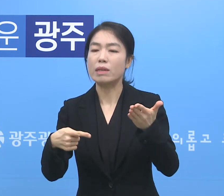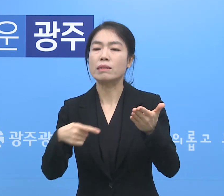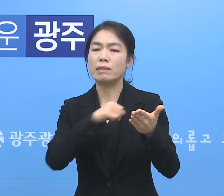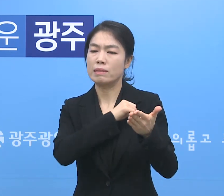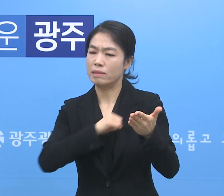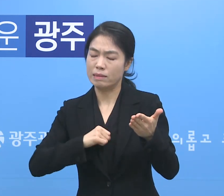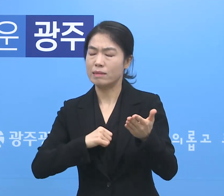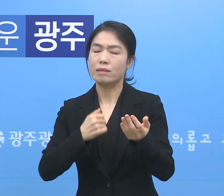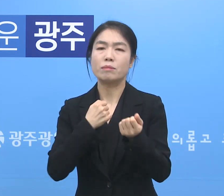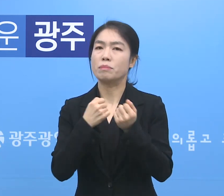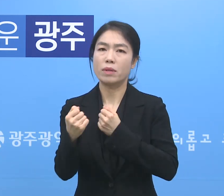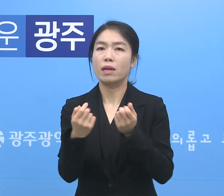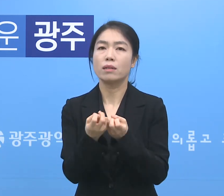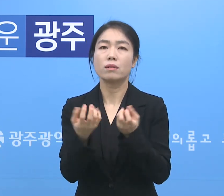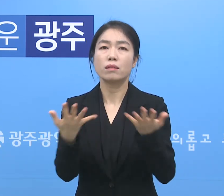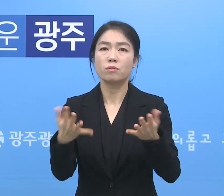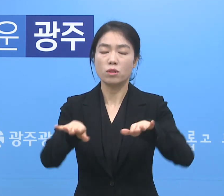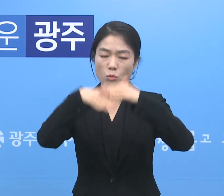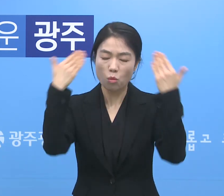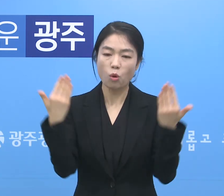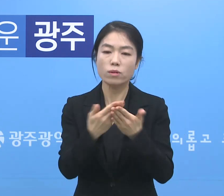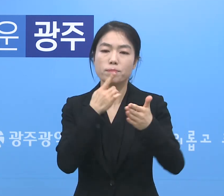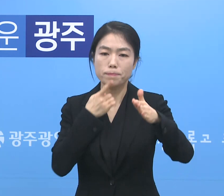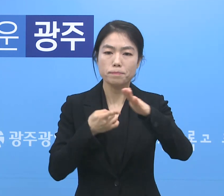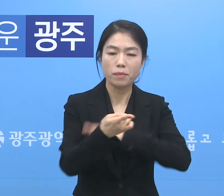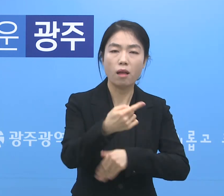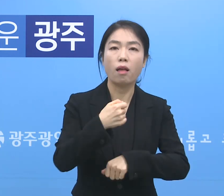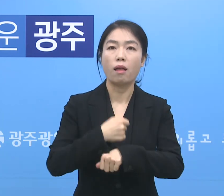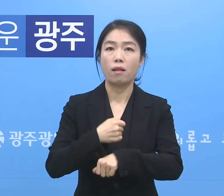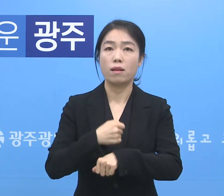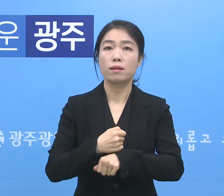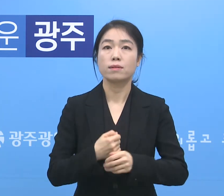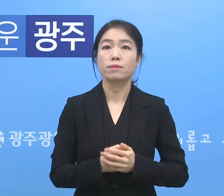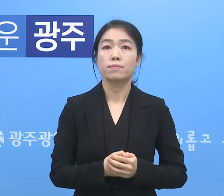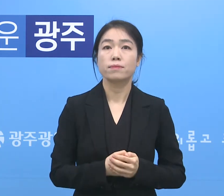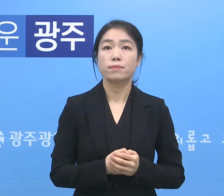있더라도 필요한 모든 조치를 강구하겠습니다.